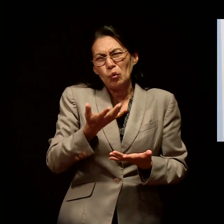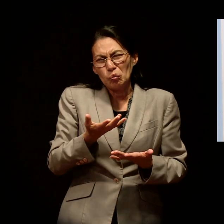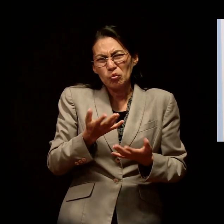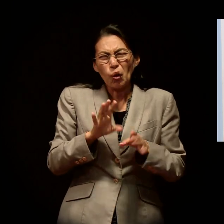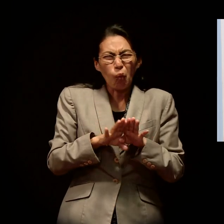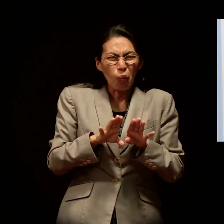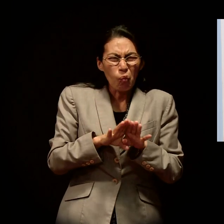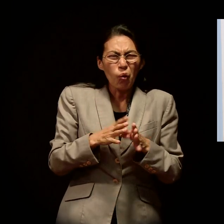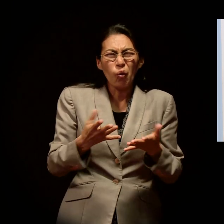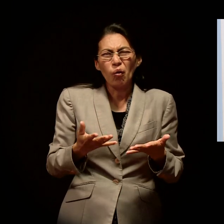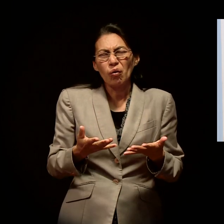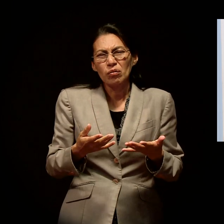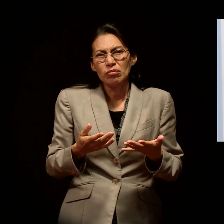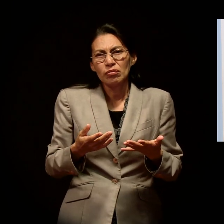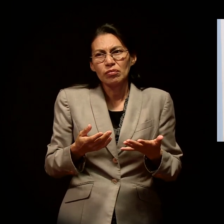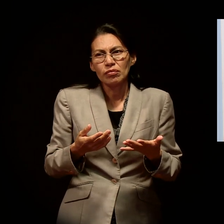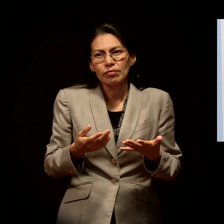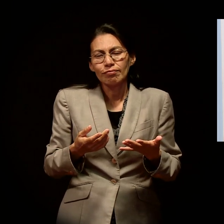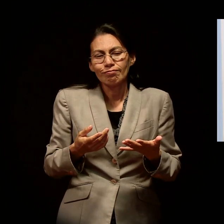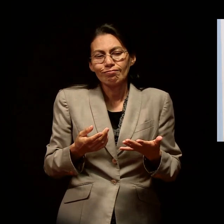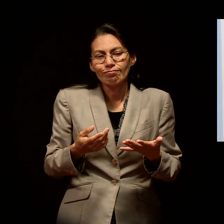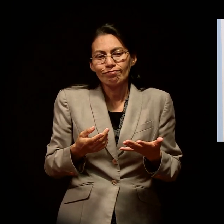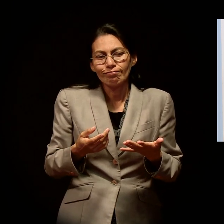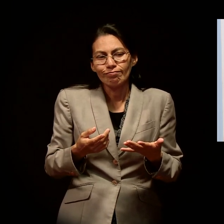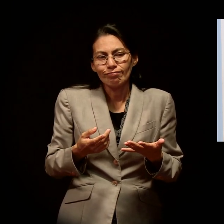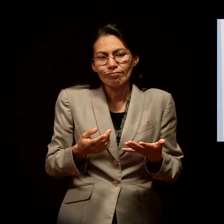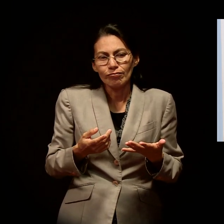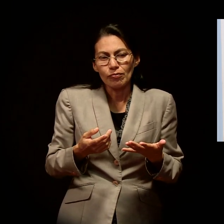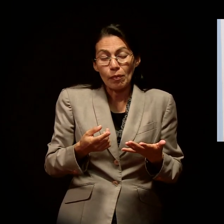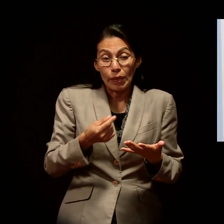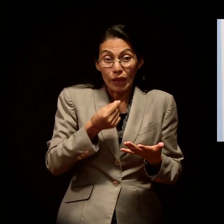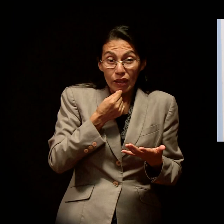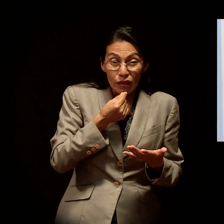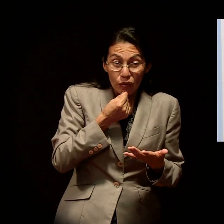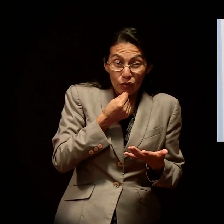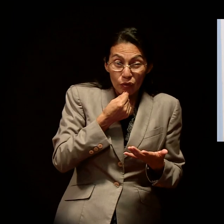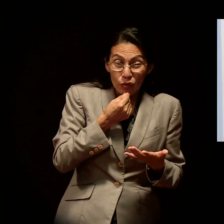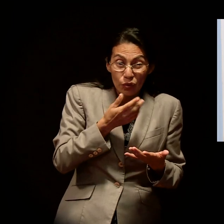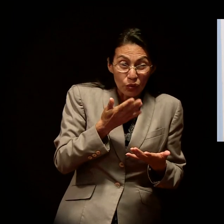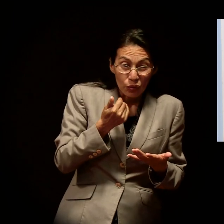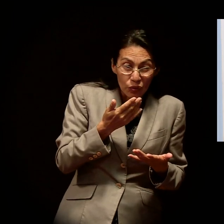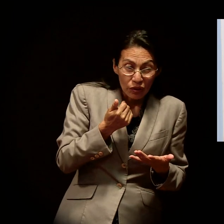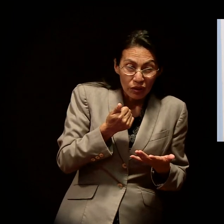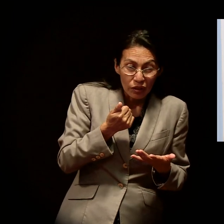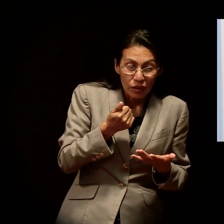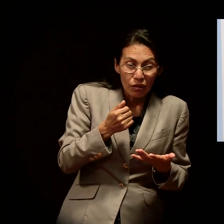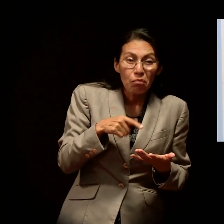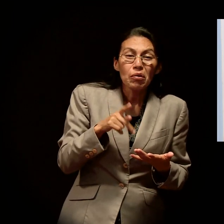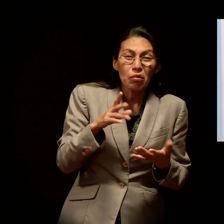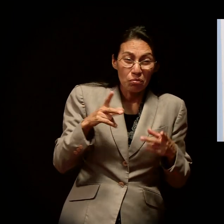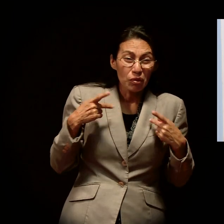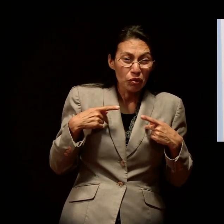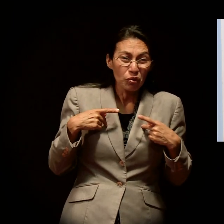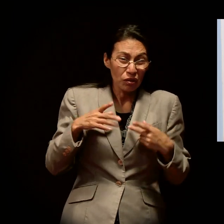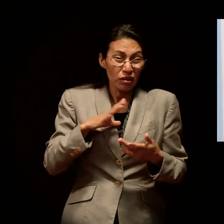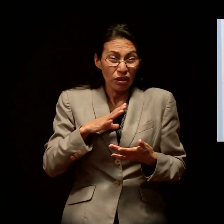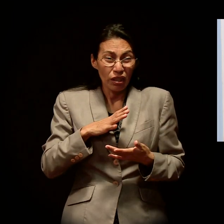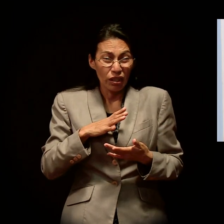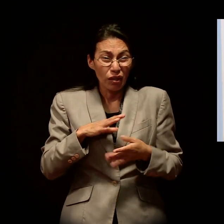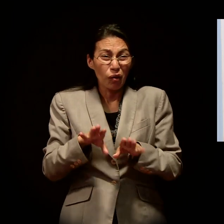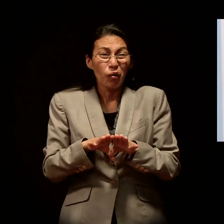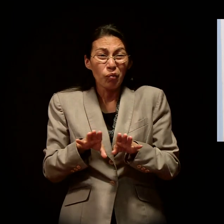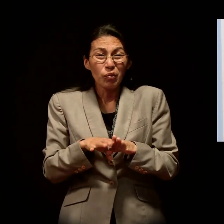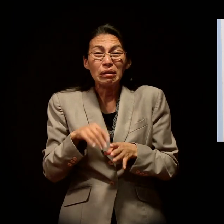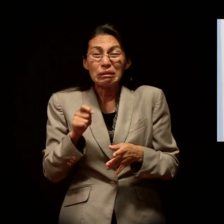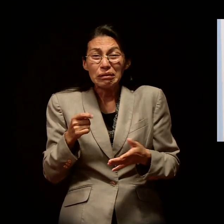que no hubiera la presencia de los niños siendo que y ahora sí teníamos